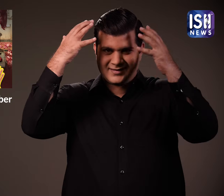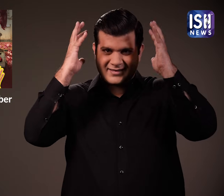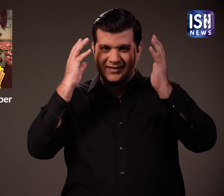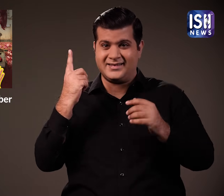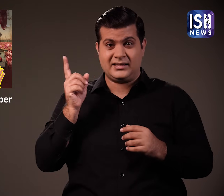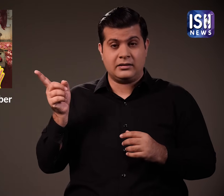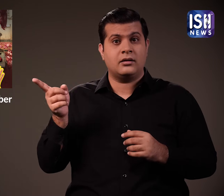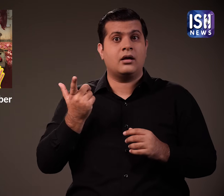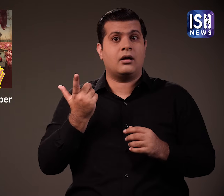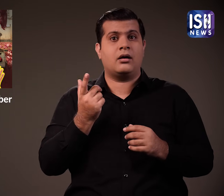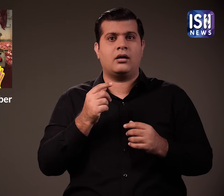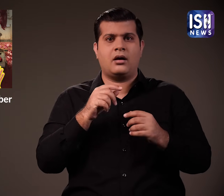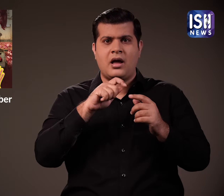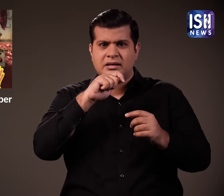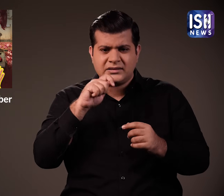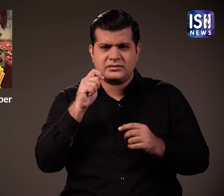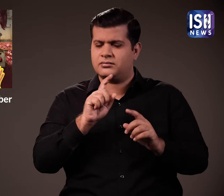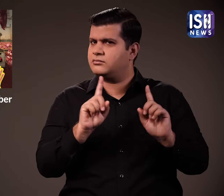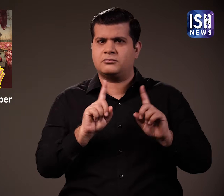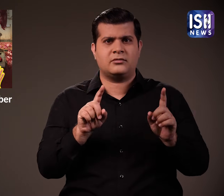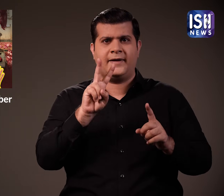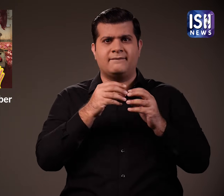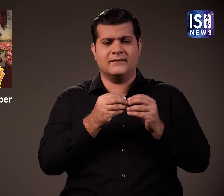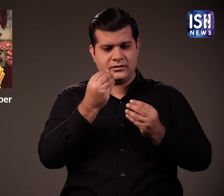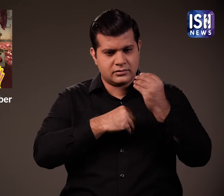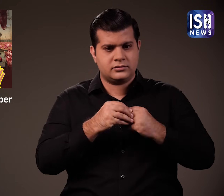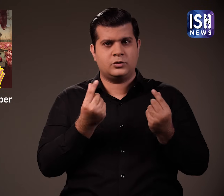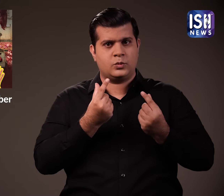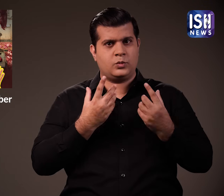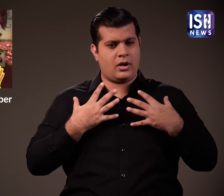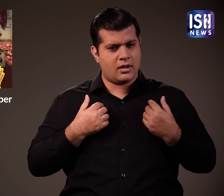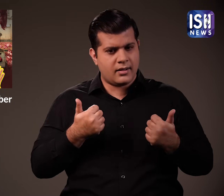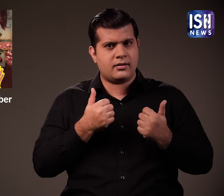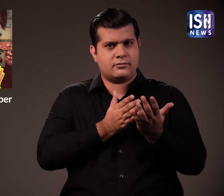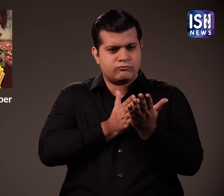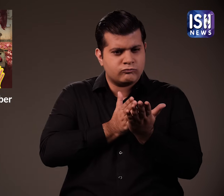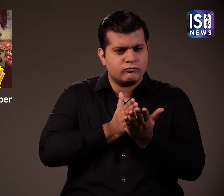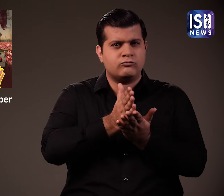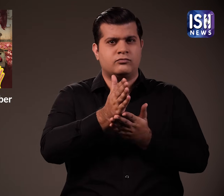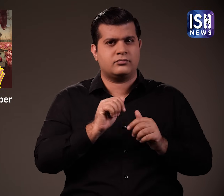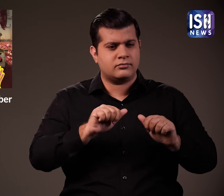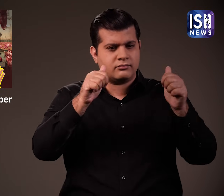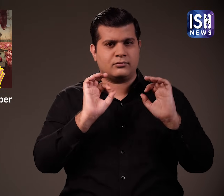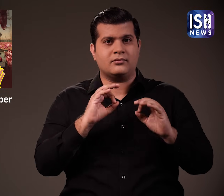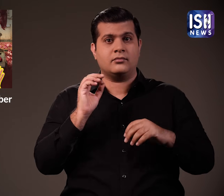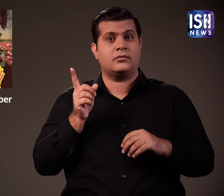सर्वभमिक प्रथाक को पुर्जोर वकालत की और उनकी शिक्षाएं बहुत सफल साबित हुई